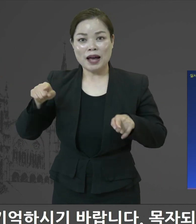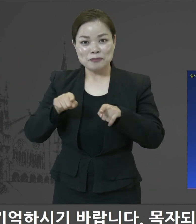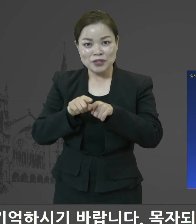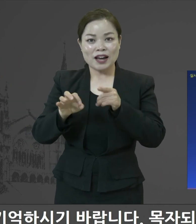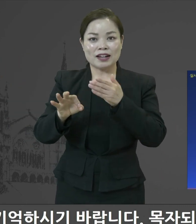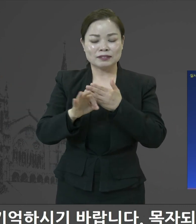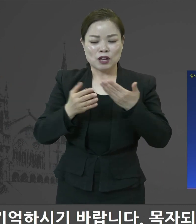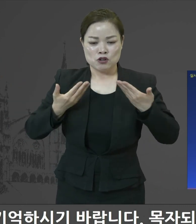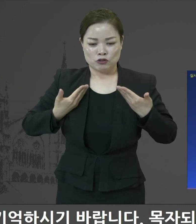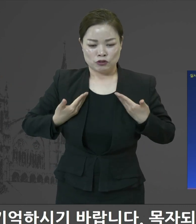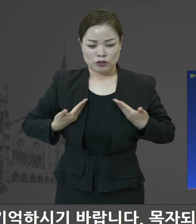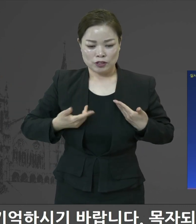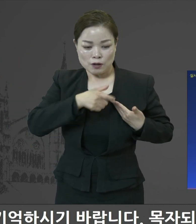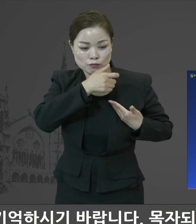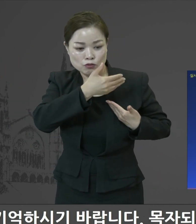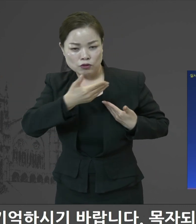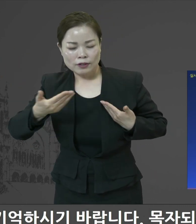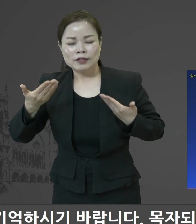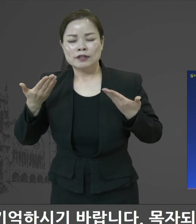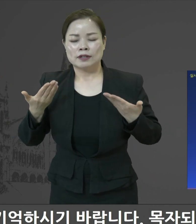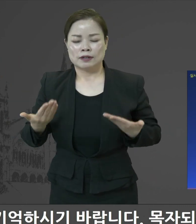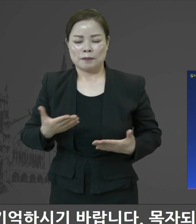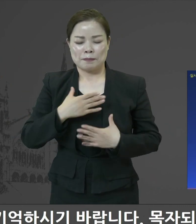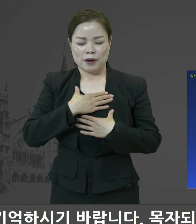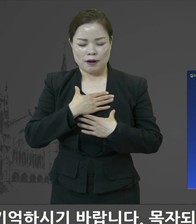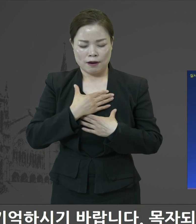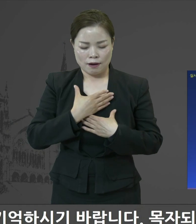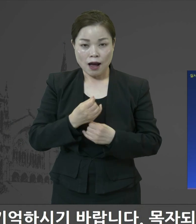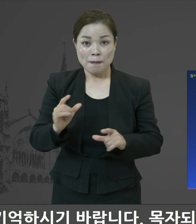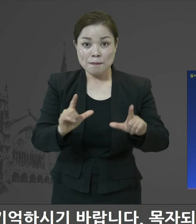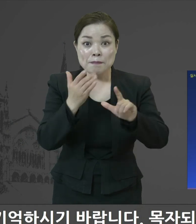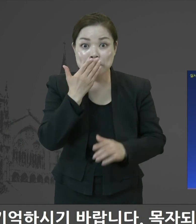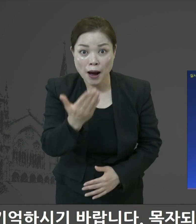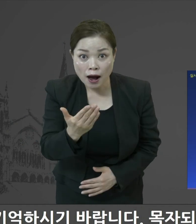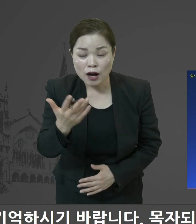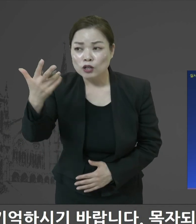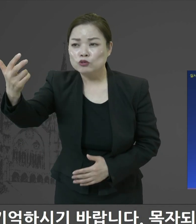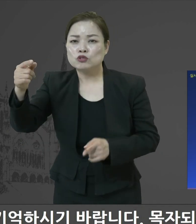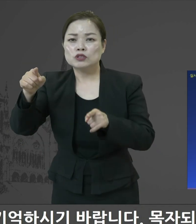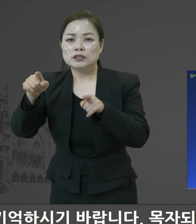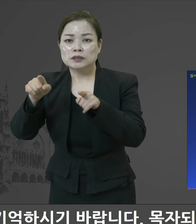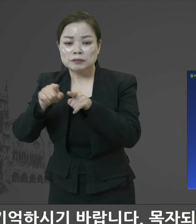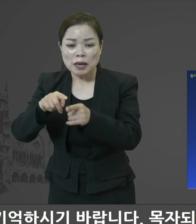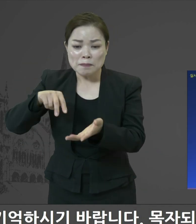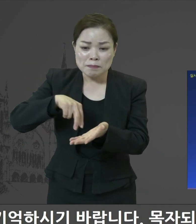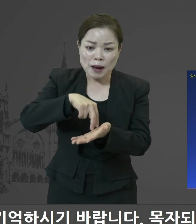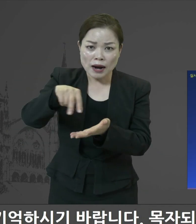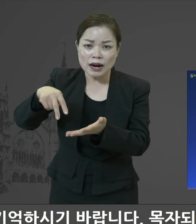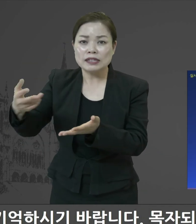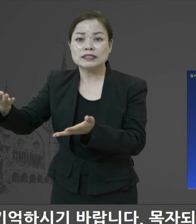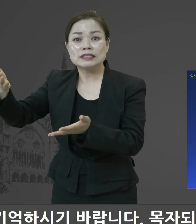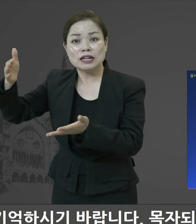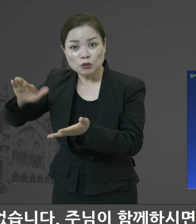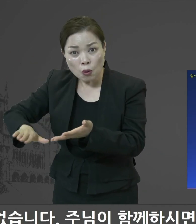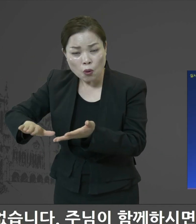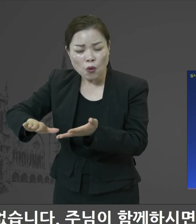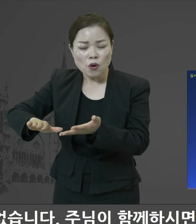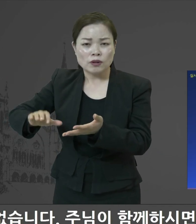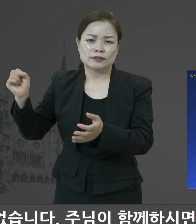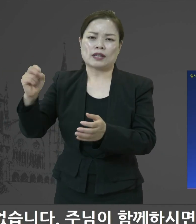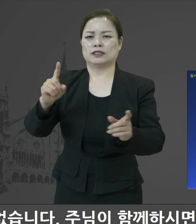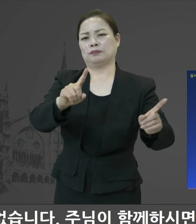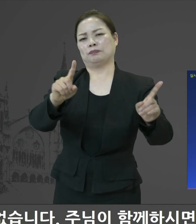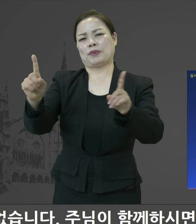하시면 쉴만한 물가에서 참된 쉼을 누릴 수 있습니다. 주님과 함께하면 길을 잃어버려도 소생할 수 있습니다.